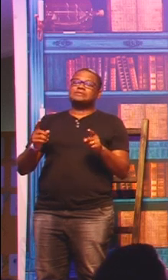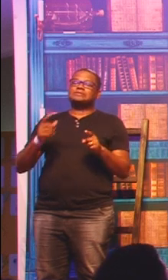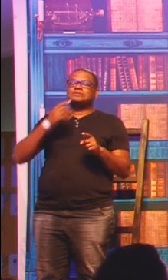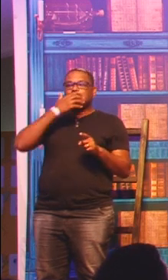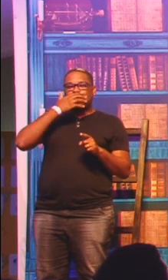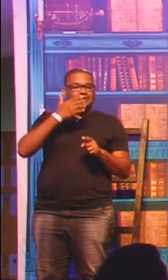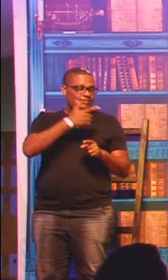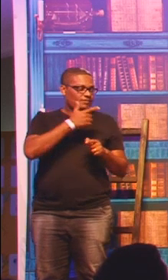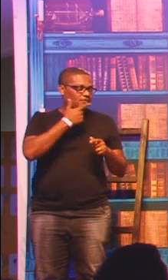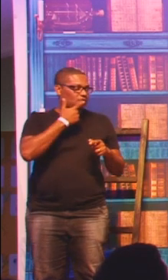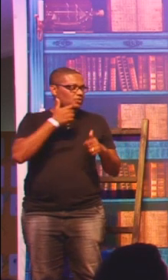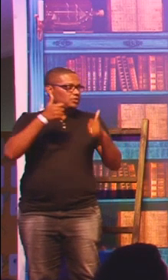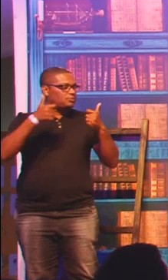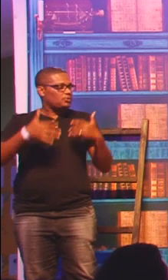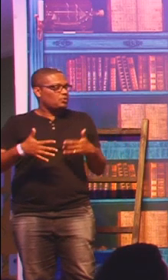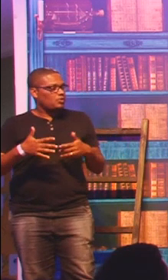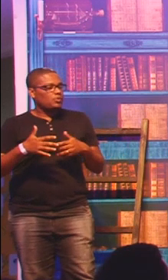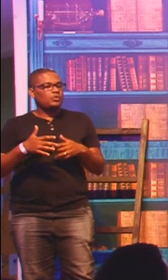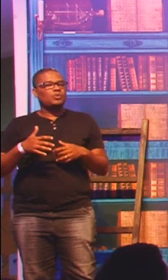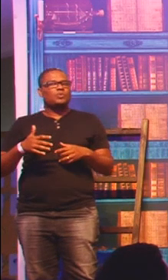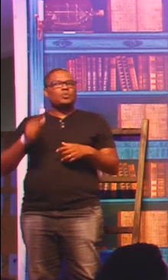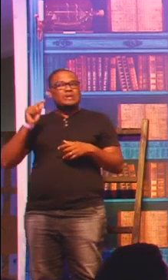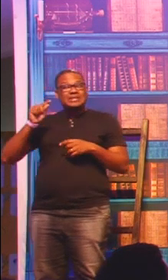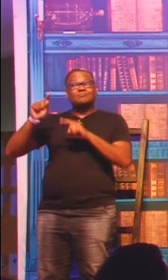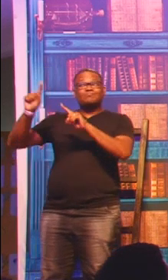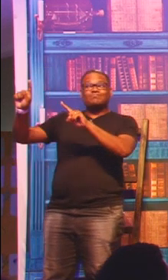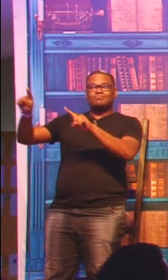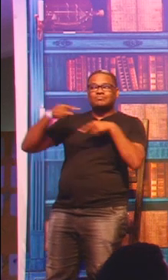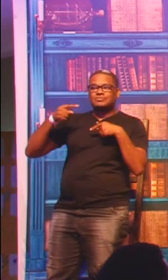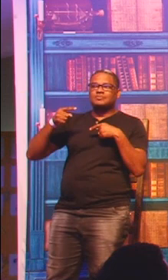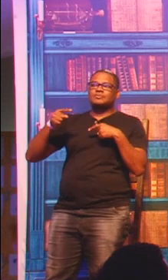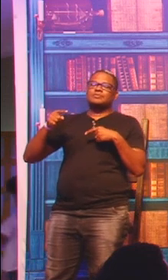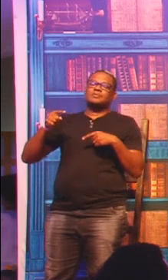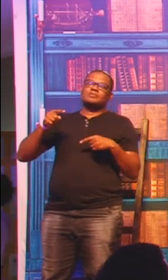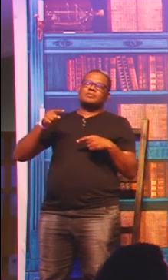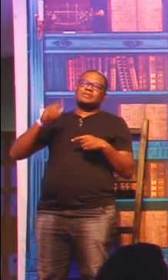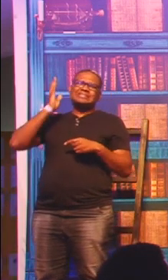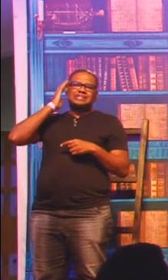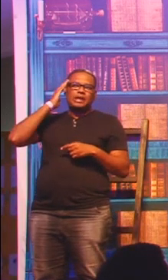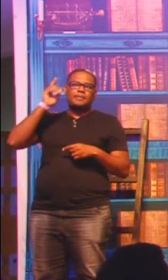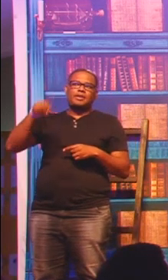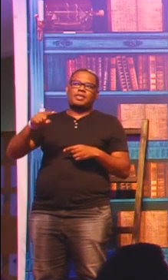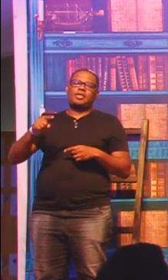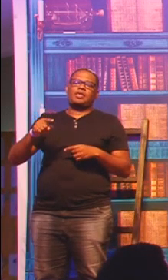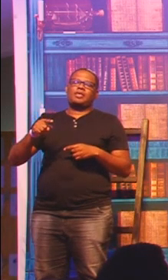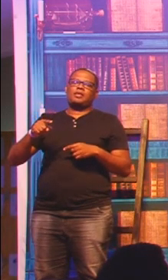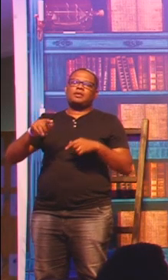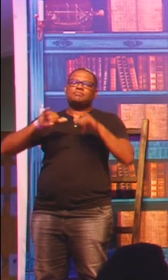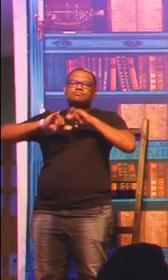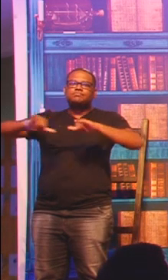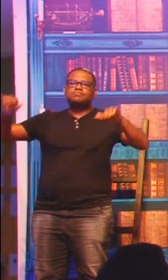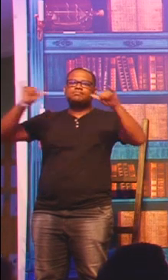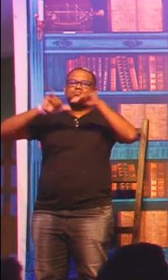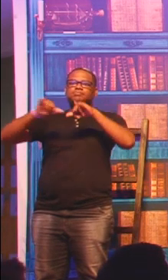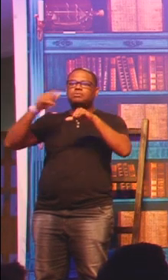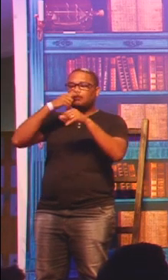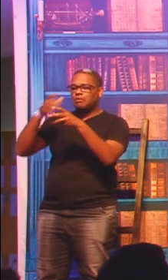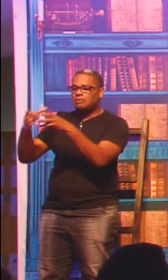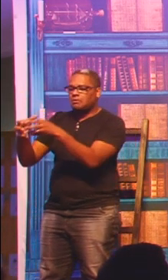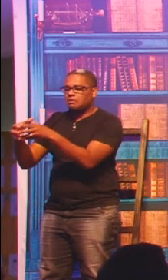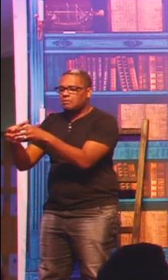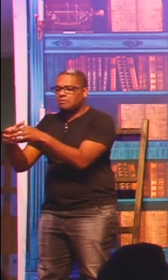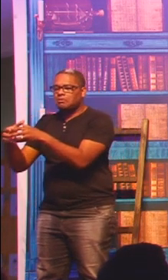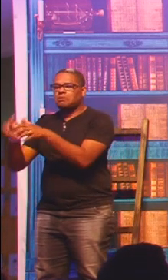voltando à criação, o que é um problema, de fato, é a circulação, como o Marcelo falou. A gente fica em nichos, né, nas